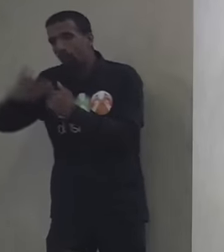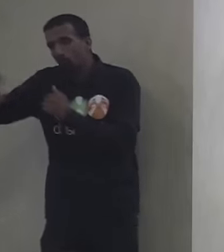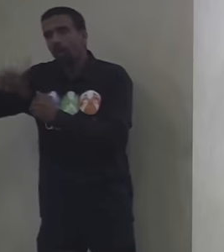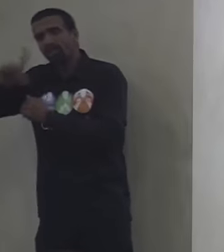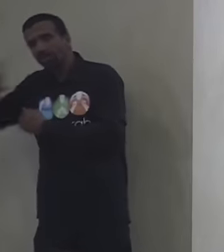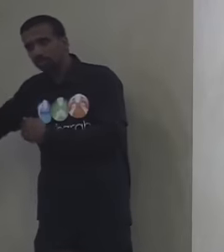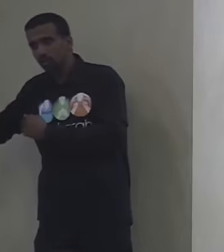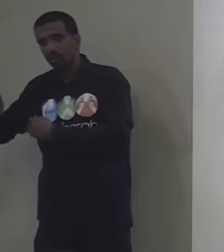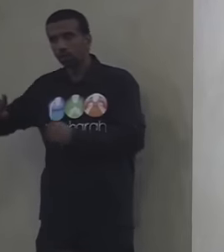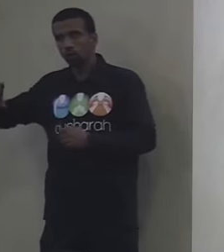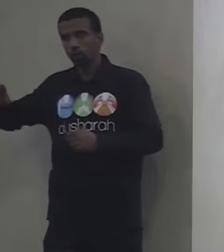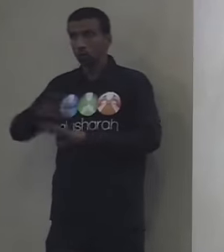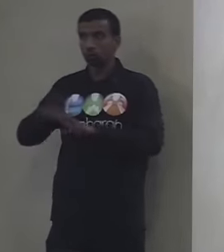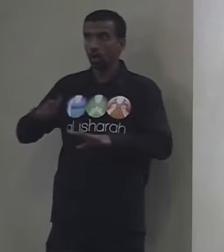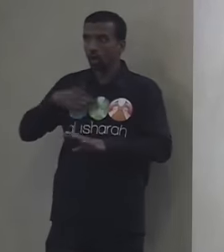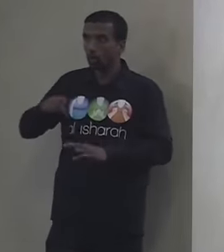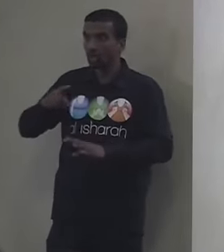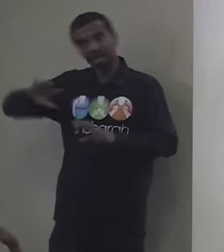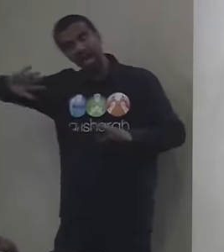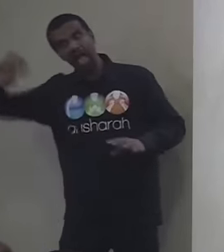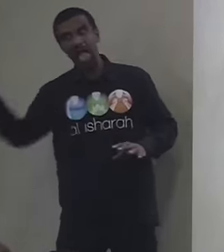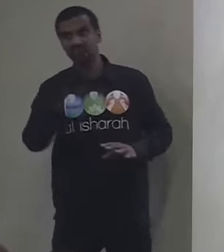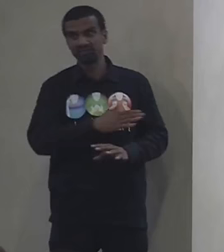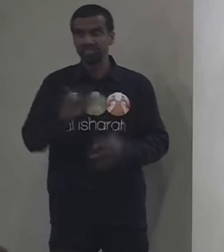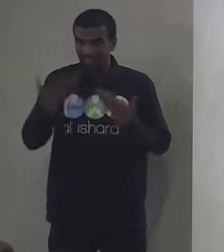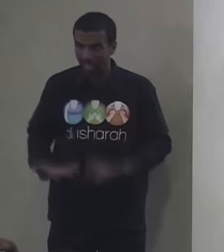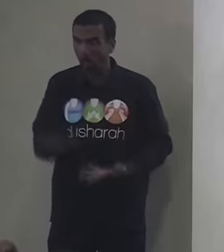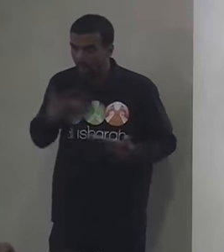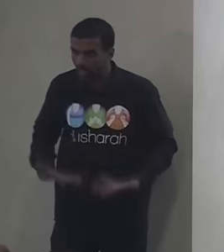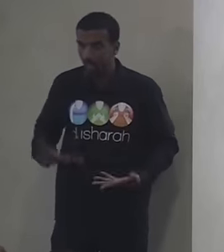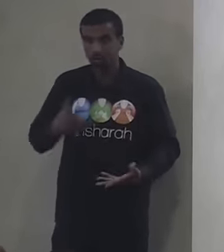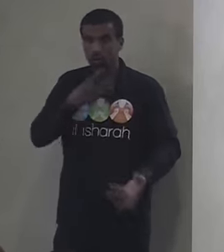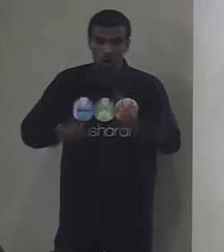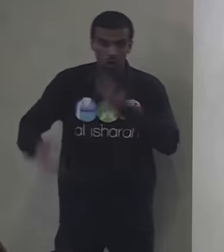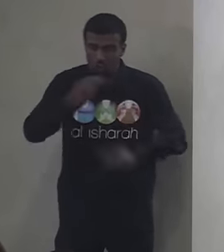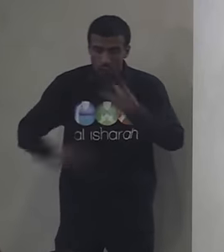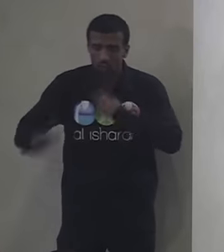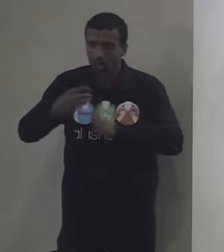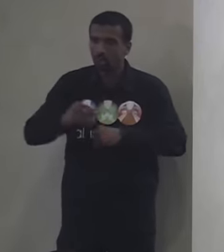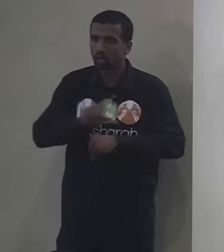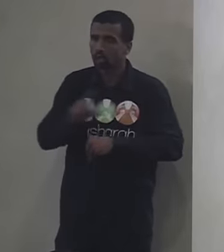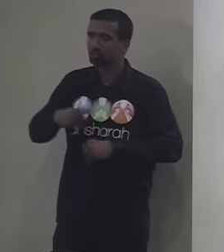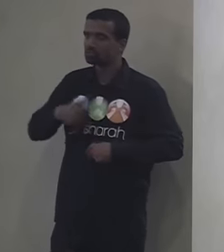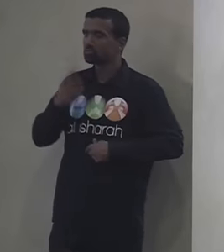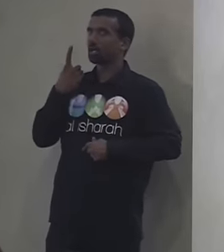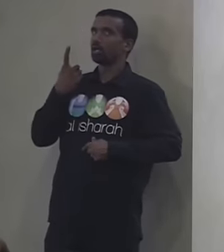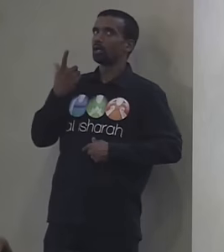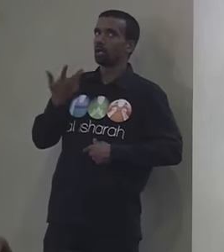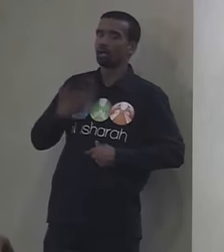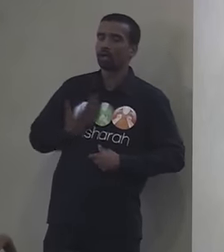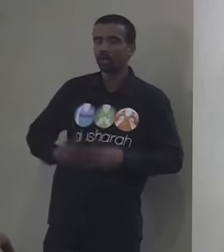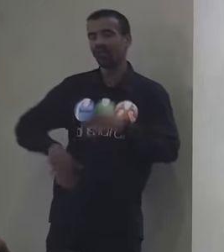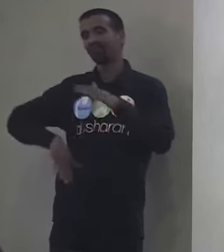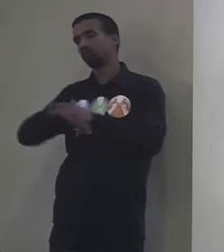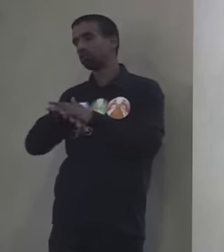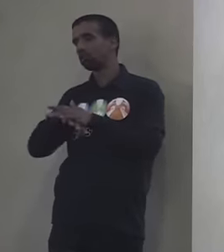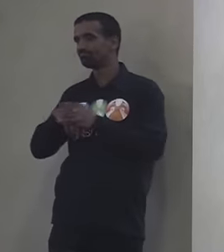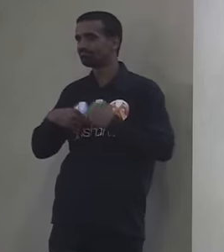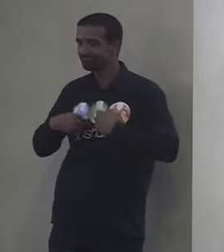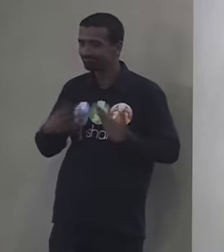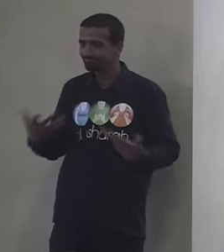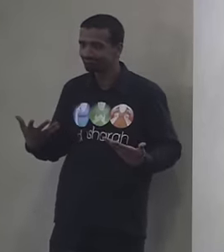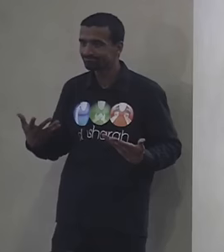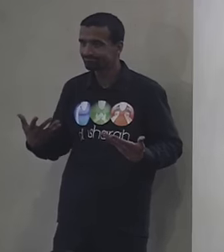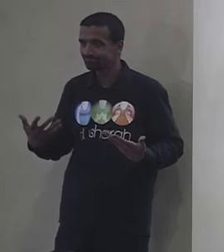لا تزول قدما ابن آدم يوم القيامة حتى يسأل عن خمس خصال. The Prophet says